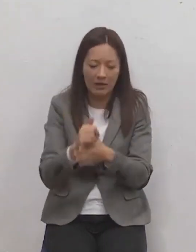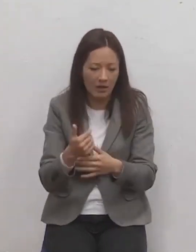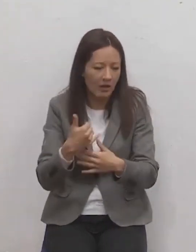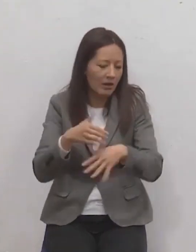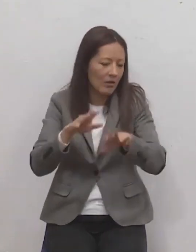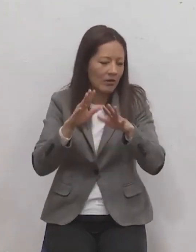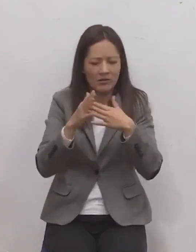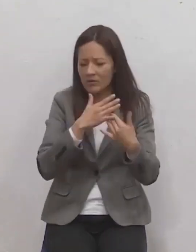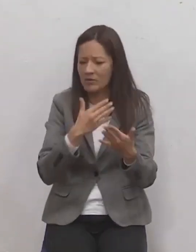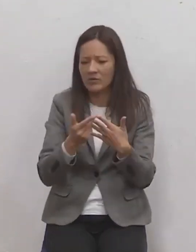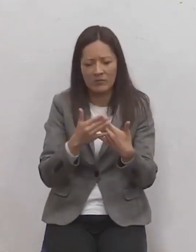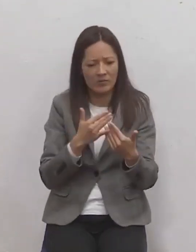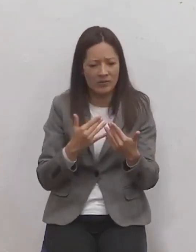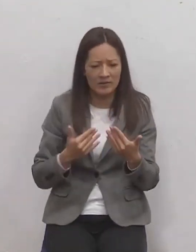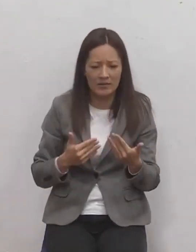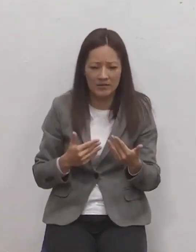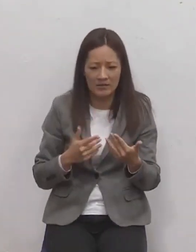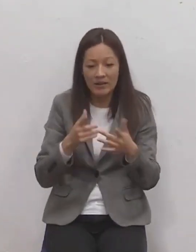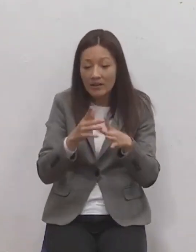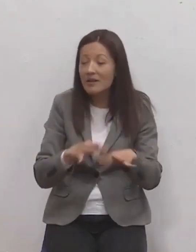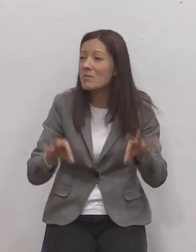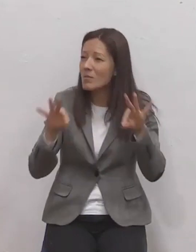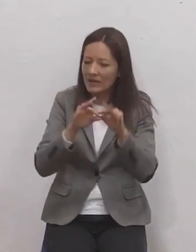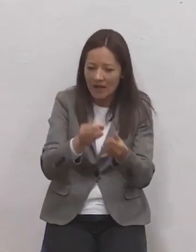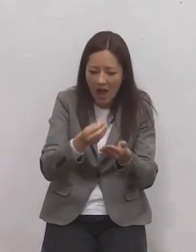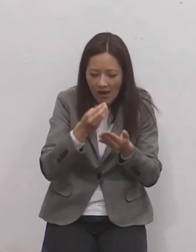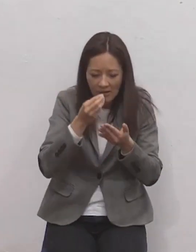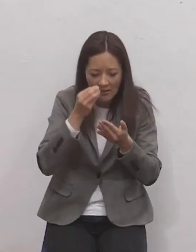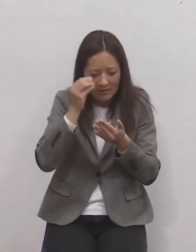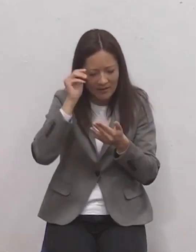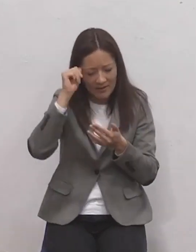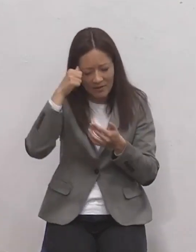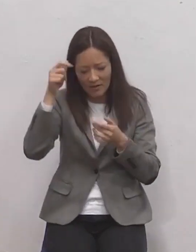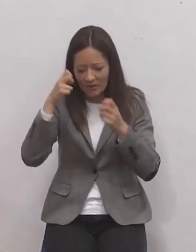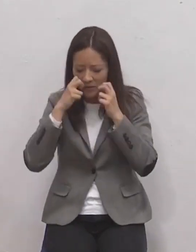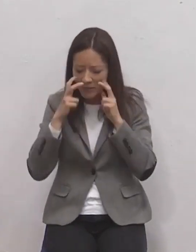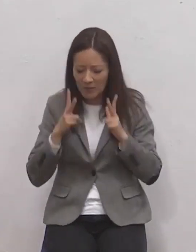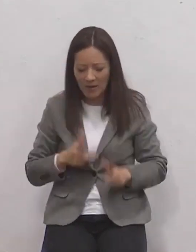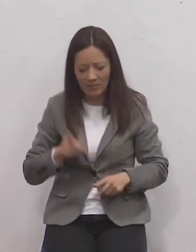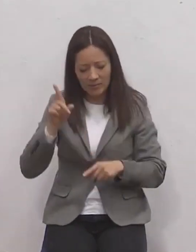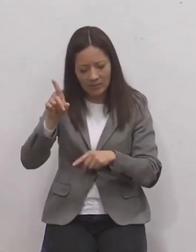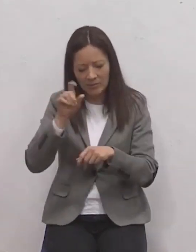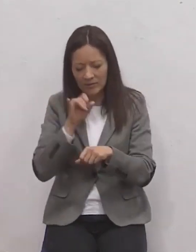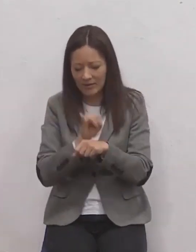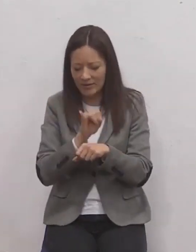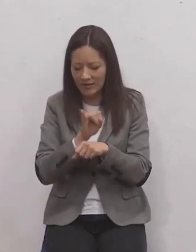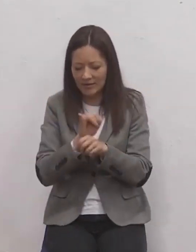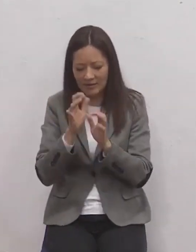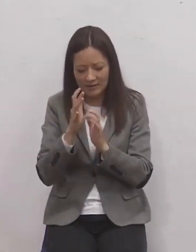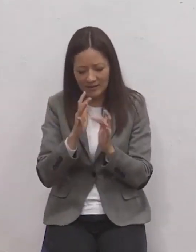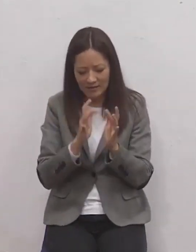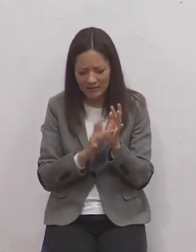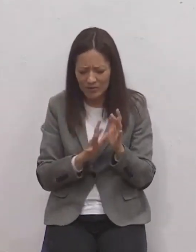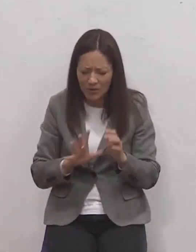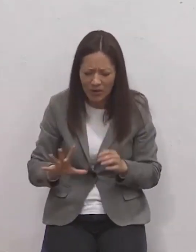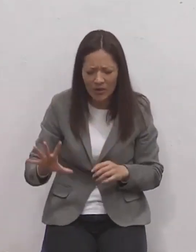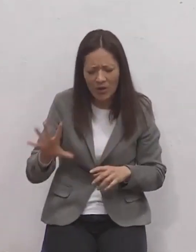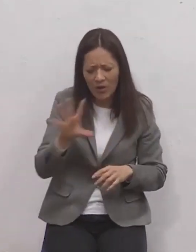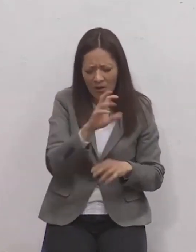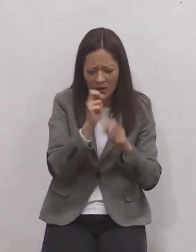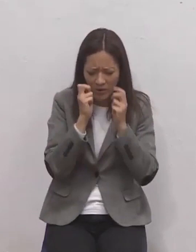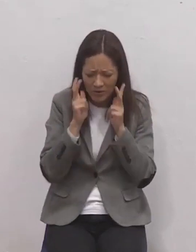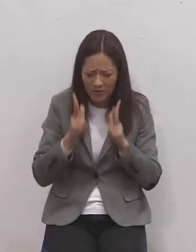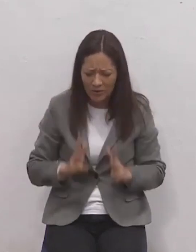maíz. Lo importante es que nos recuerda que tu cuerpo es tu iglesia, Jesús, y que todo tu cuerpo se pueda